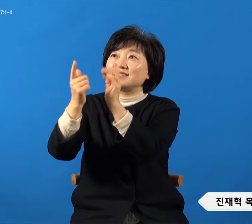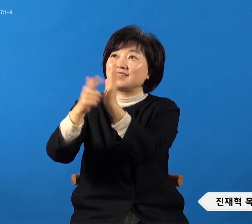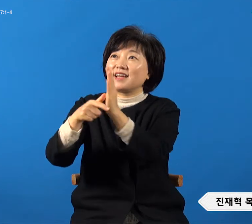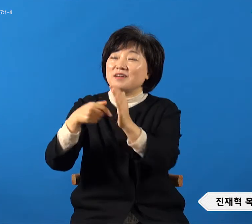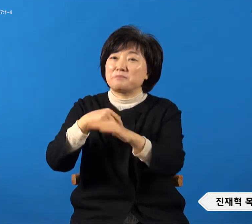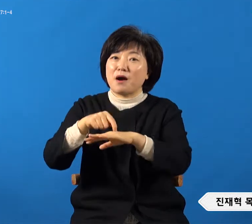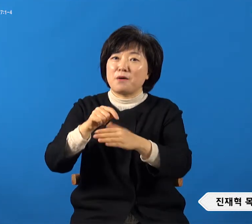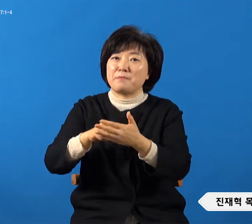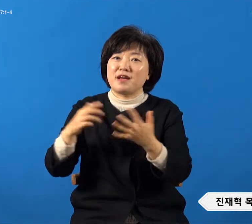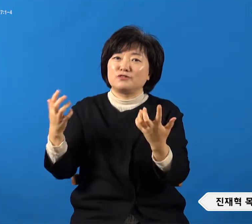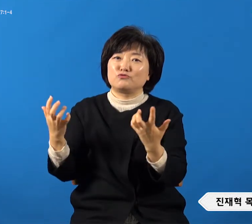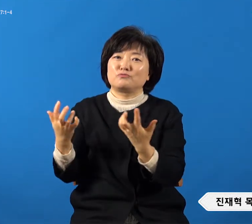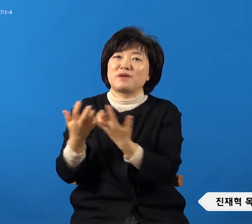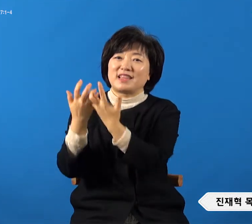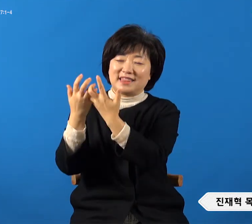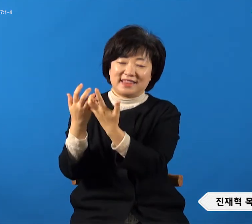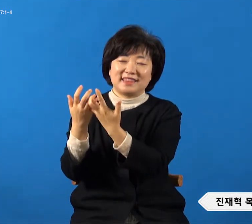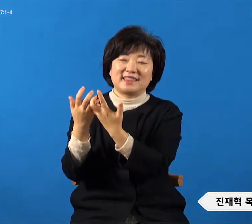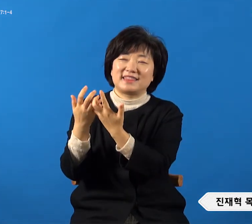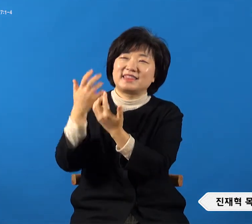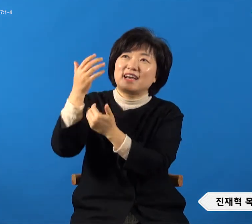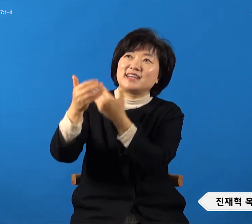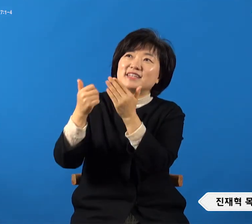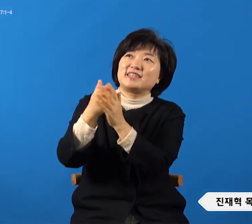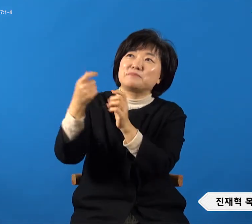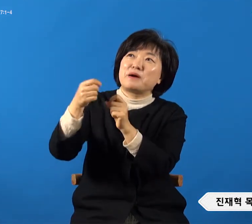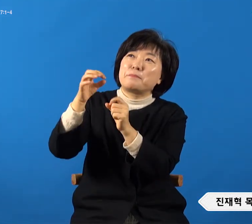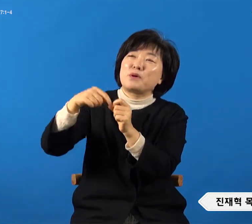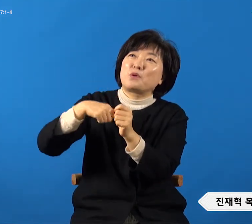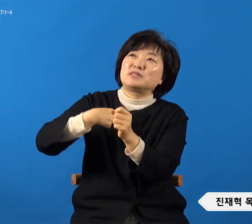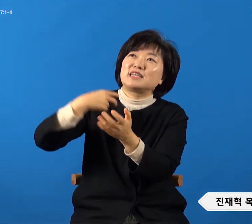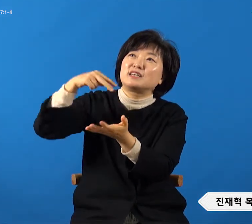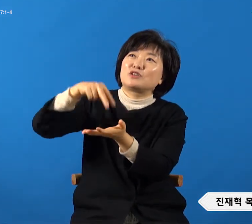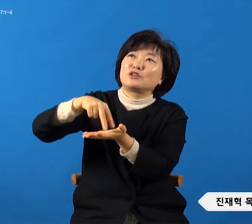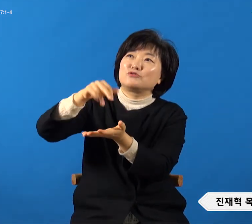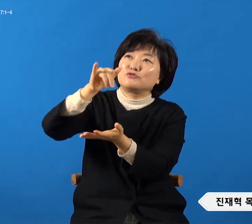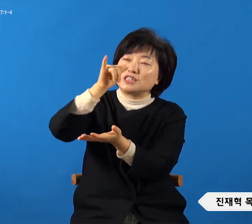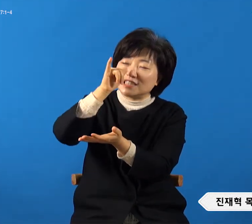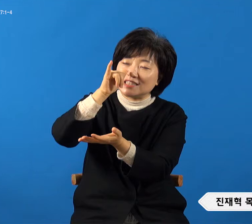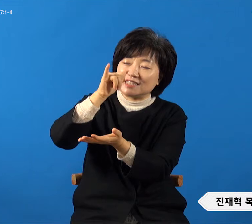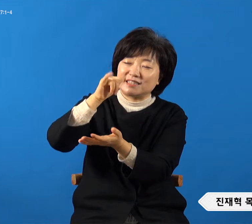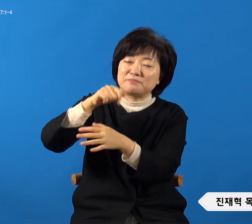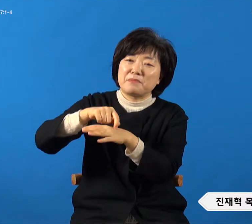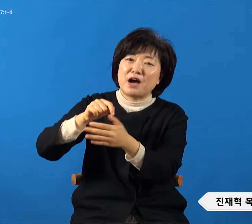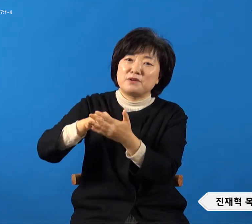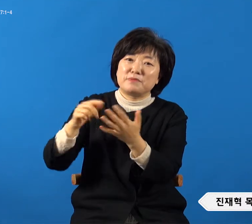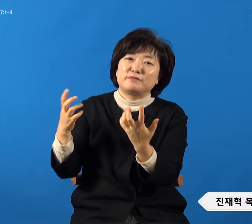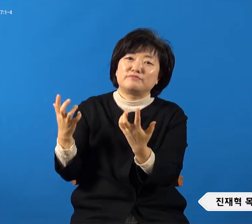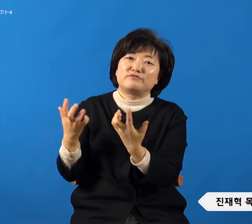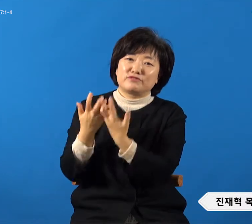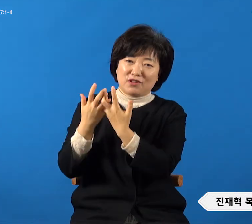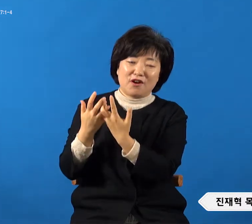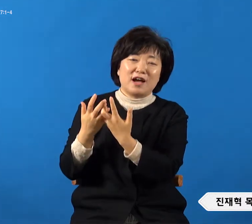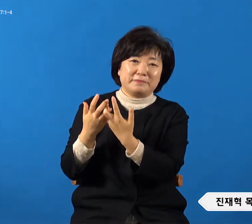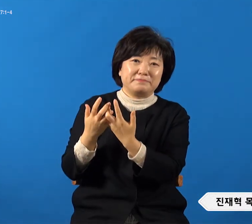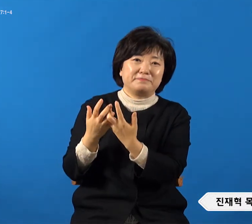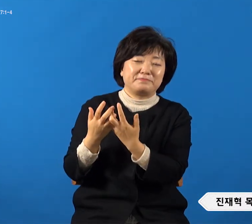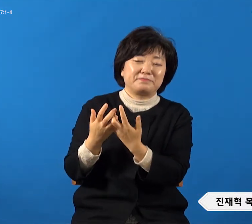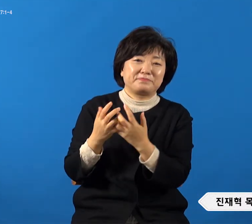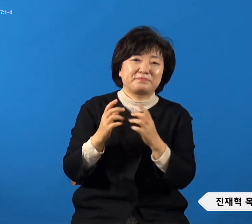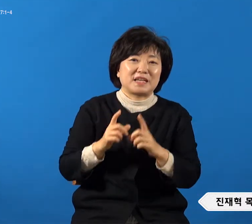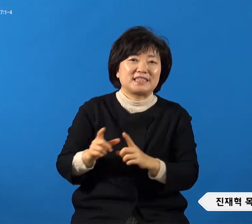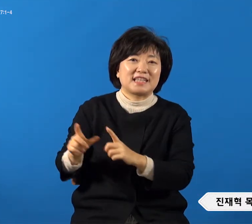있다 할지라도 여전히 하나님 앞에 혼자 설 수 있는 내적인 풍성함이 우리의